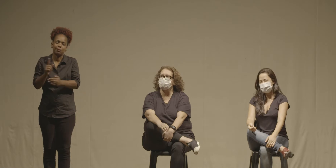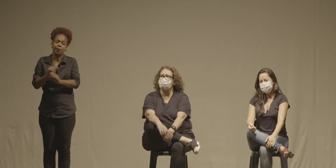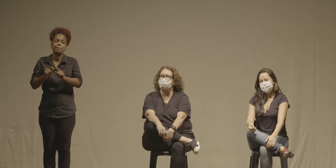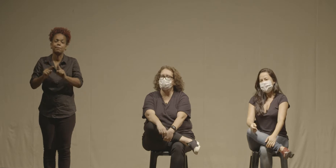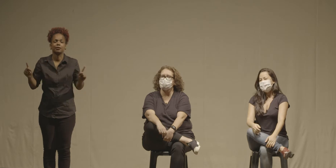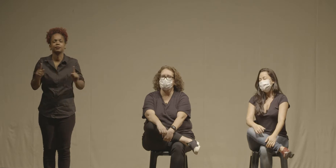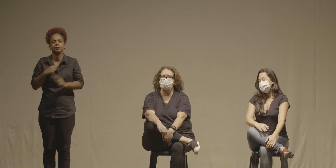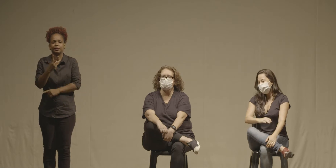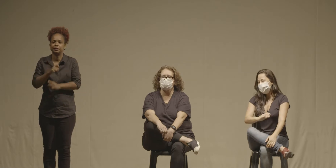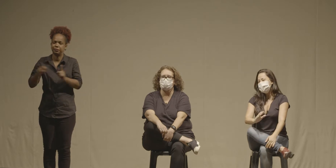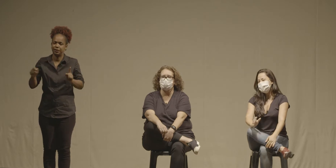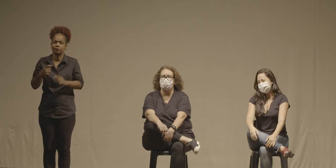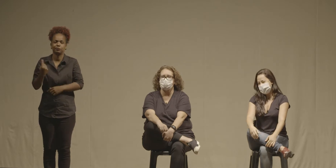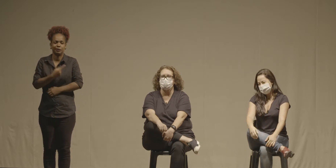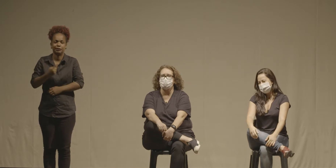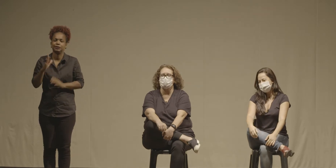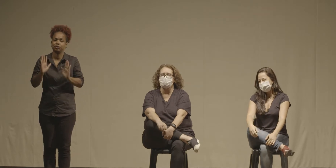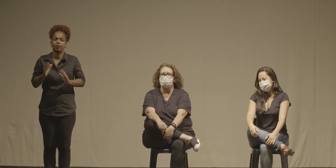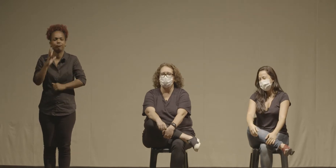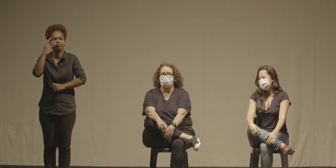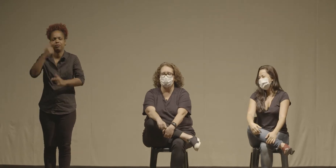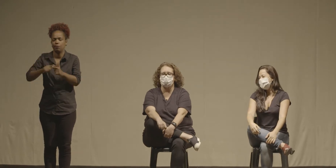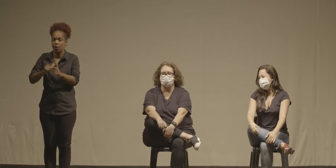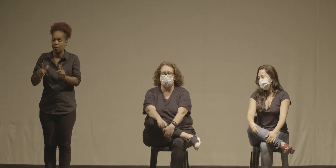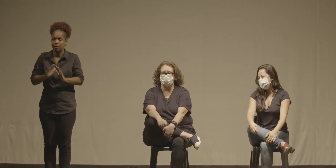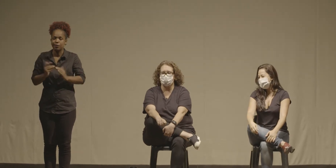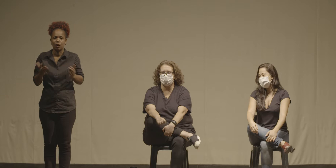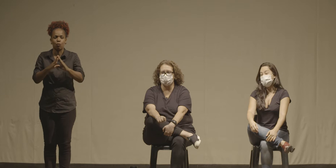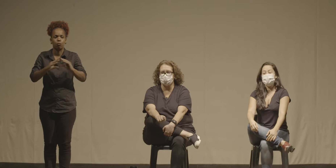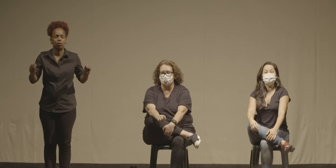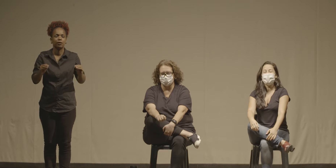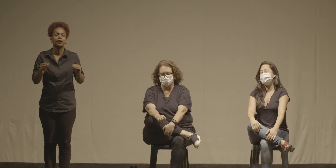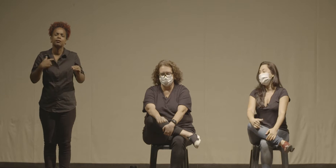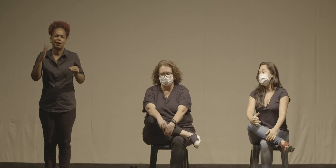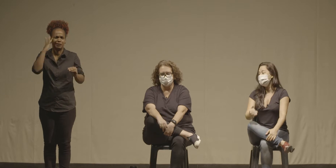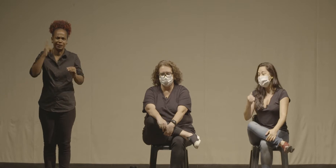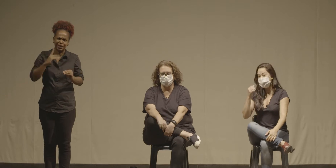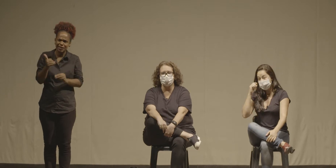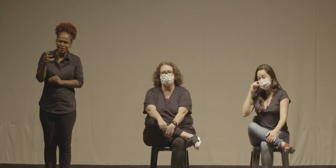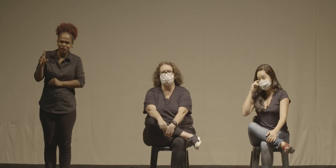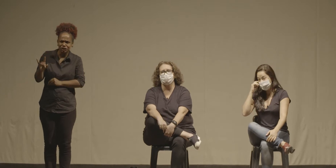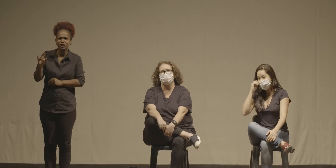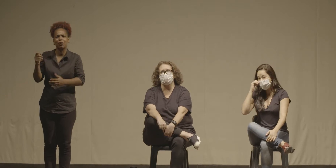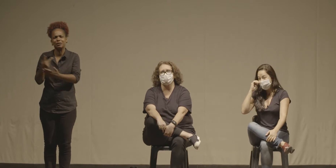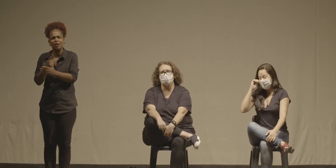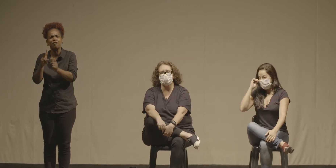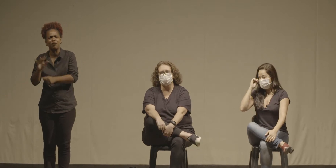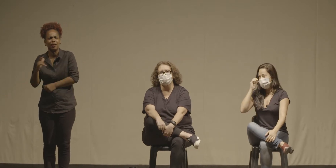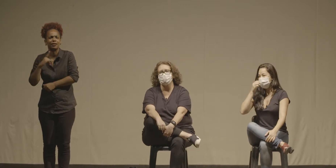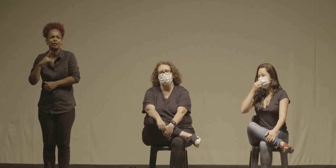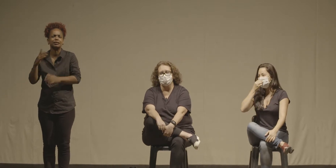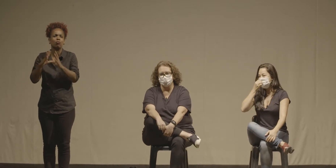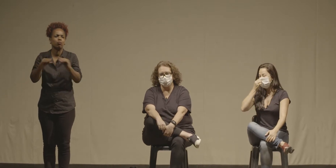meses estaria sanado. Depois de 3 meses, a gente achou que daqui a 15 dias ia acontecer.